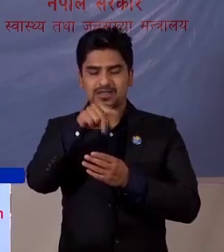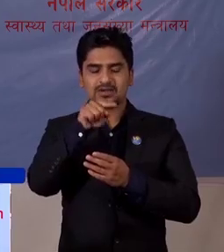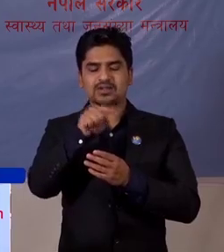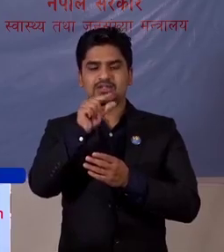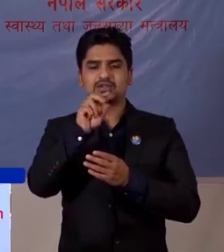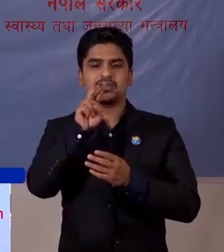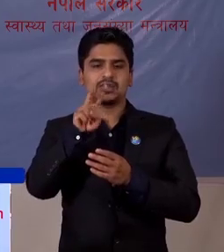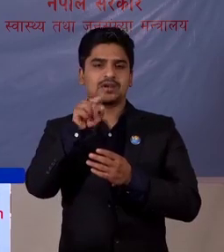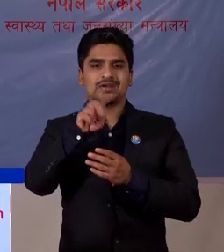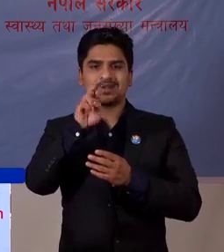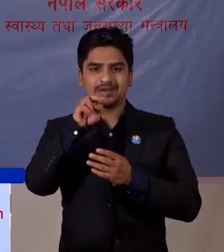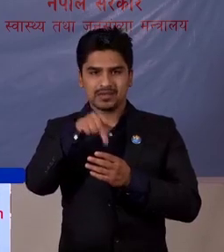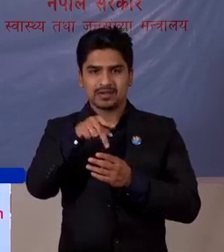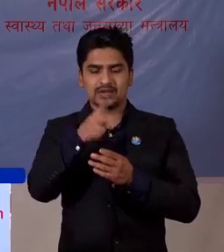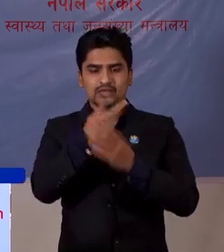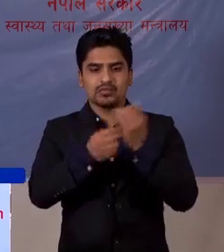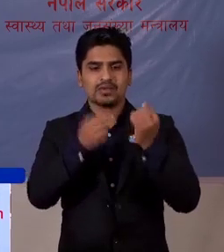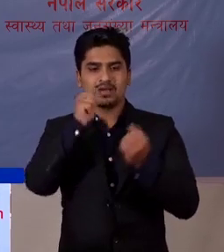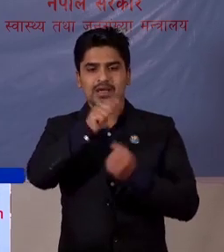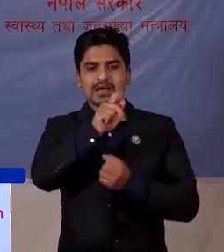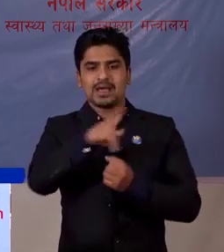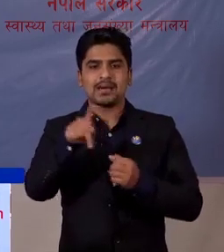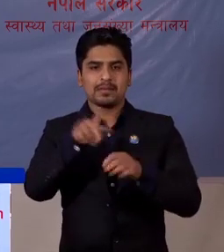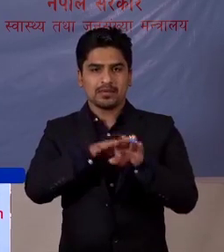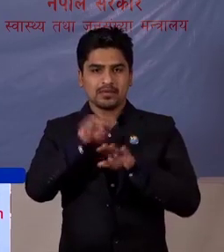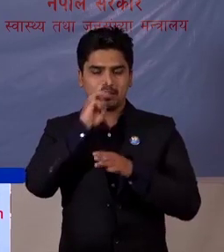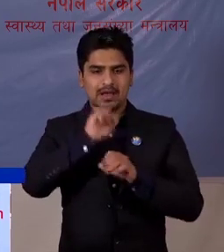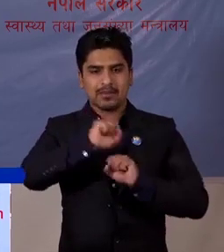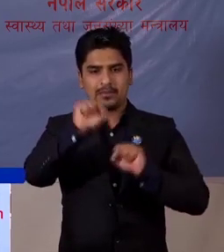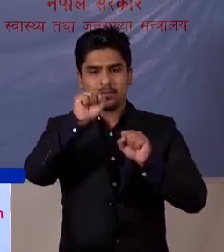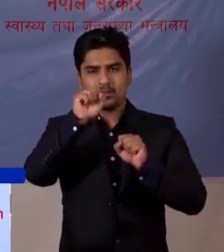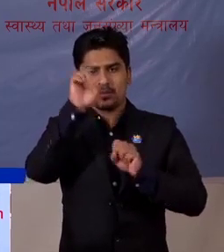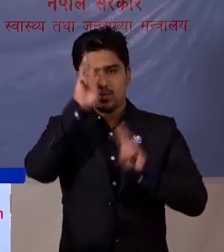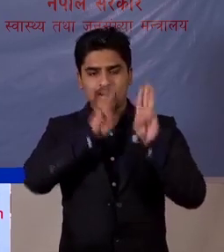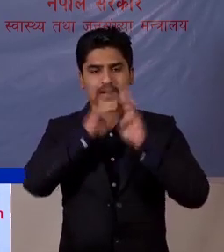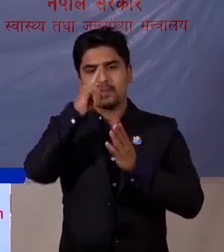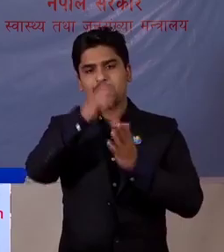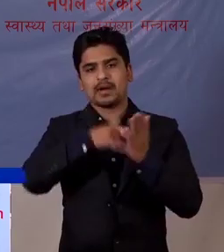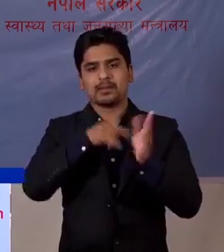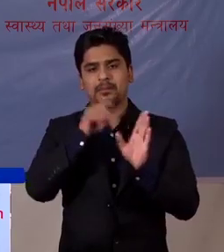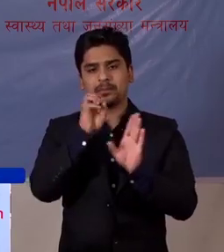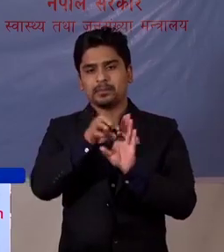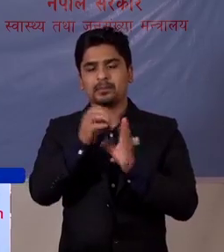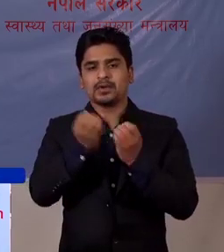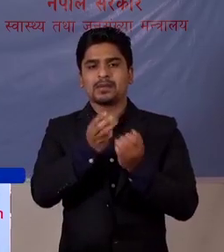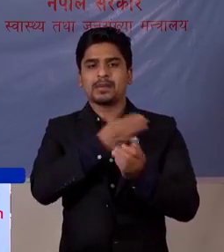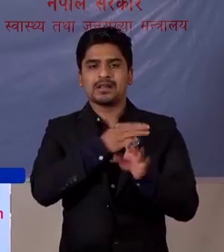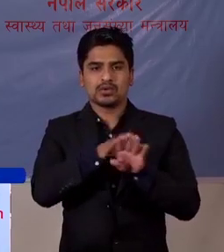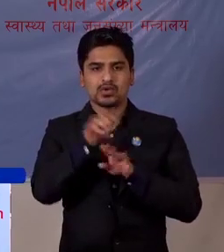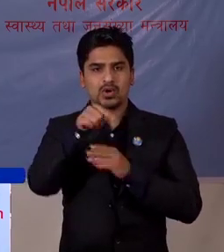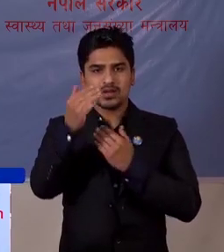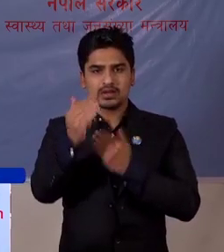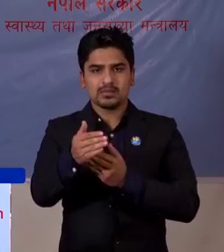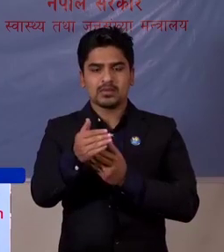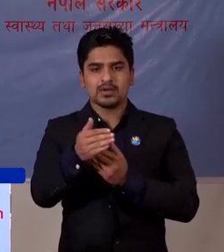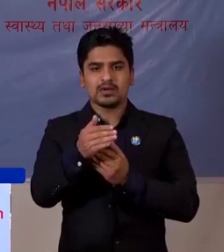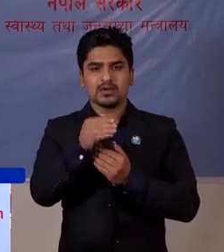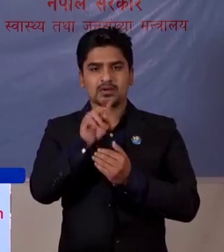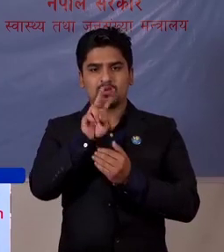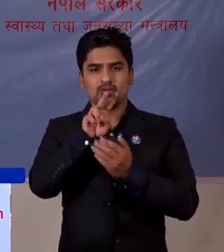covid19.mohp.gov.np 2 एप्लिकेसनहरूमा आफ्नो स्वमूल्याङ्कन फारम भर्नेको सङ्ख्या हालसम्म